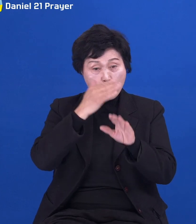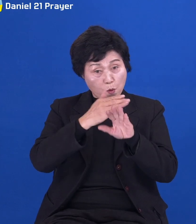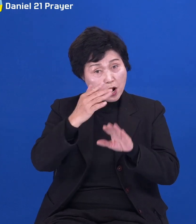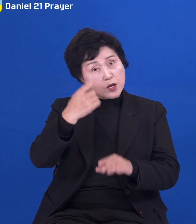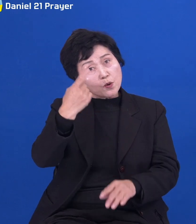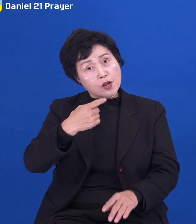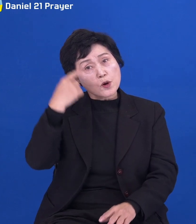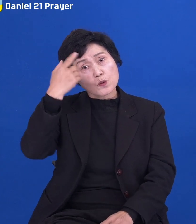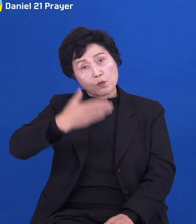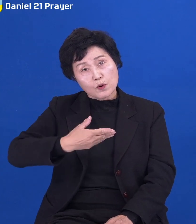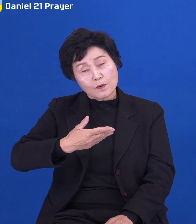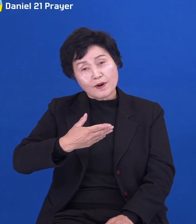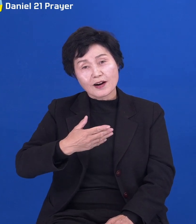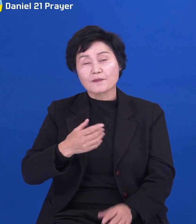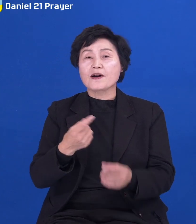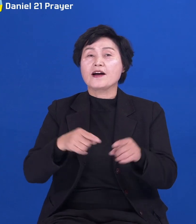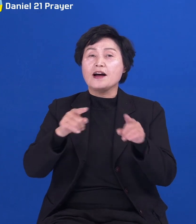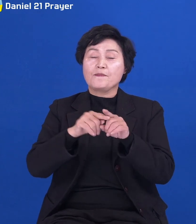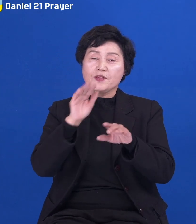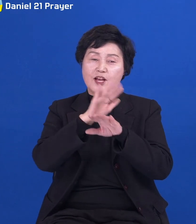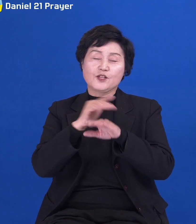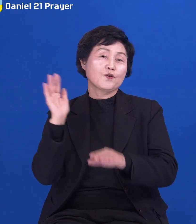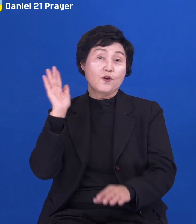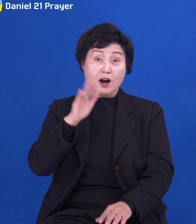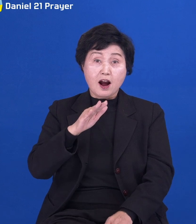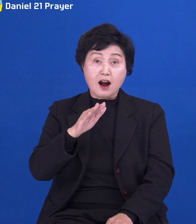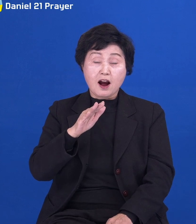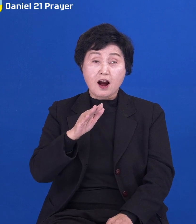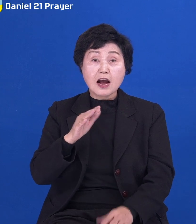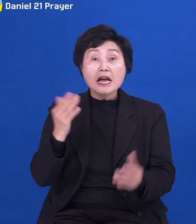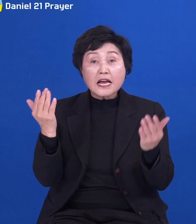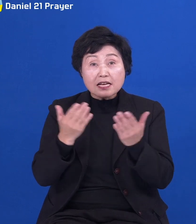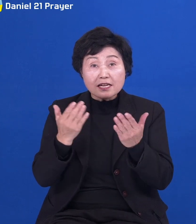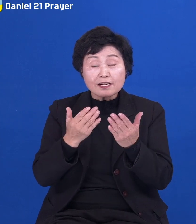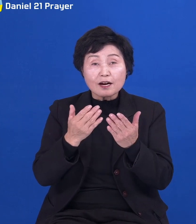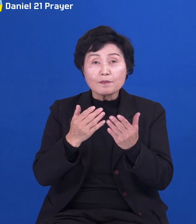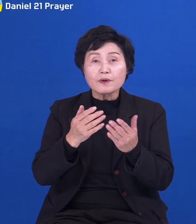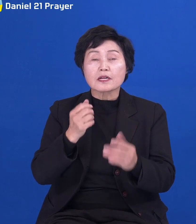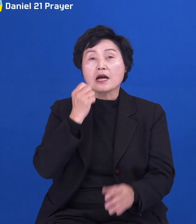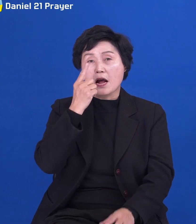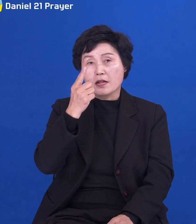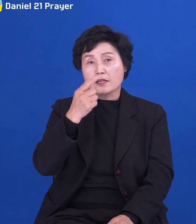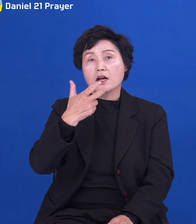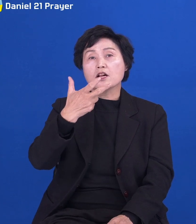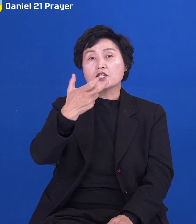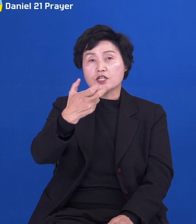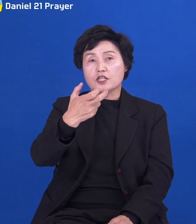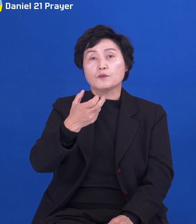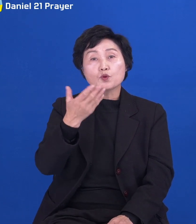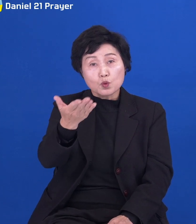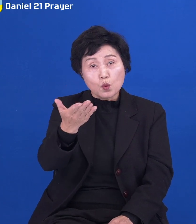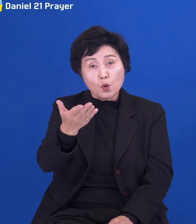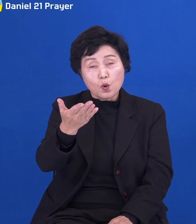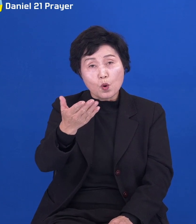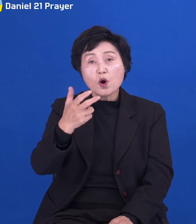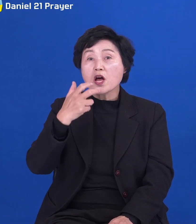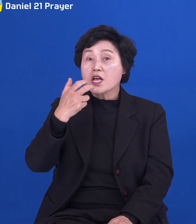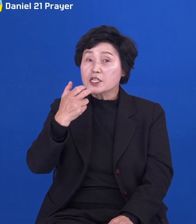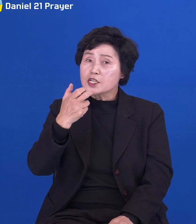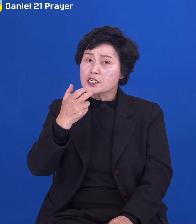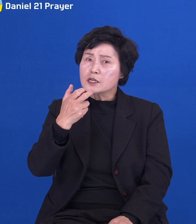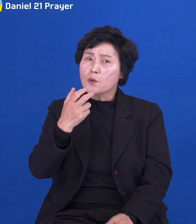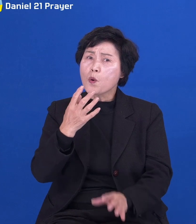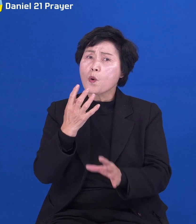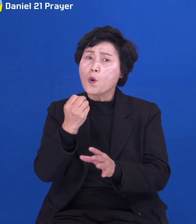시골에 올라가자고 하는 거예요. 그 시골에 가면 한 달에 일하면 한 달에 70원을 주겠다고 해요. 그때 70원이 어떤 개념이냐면